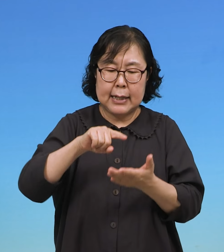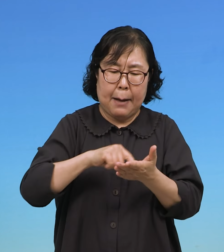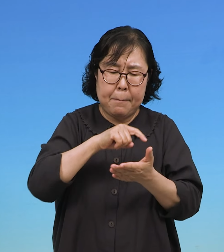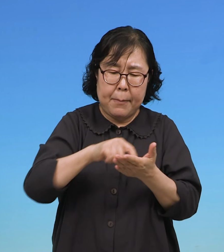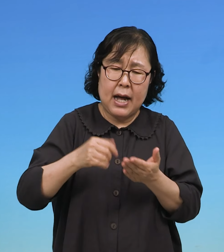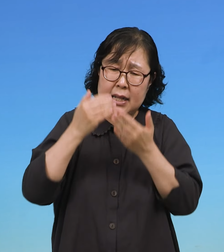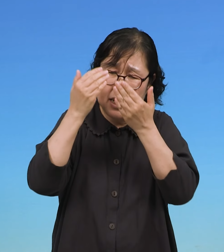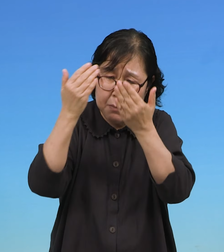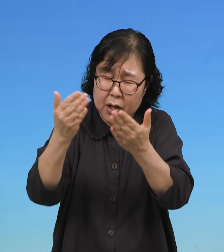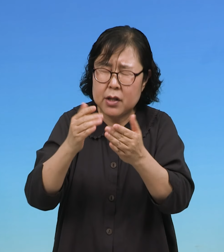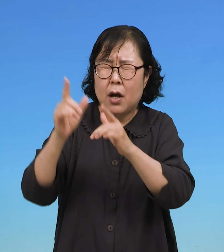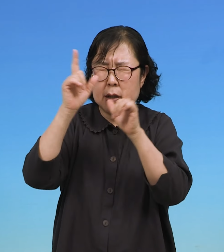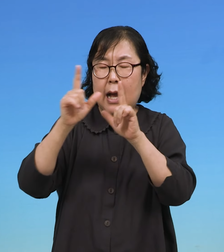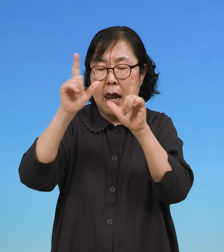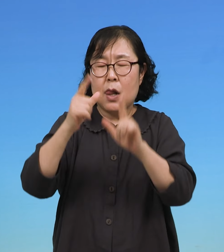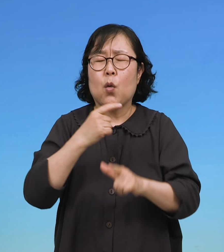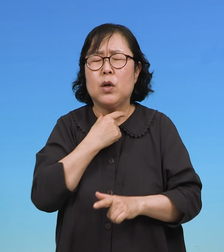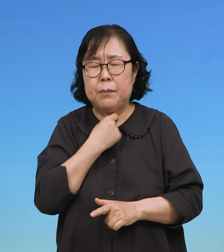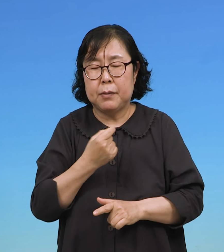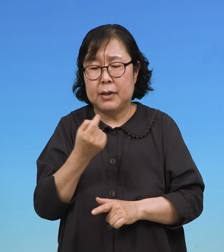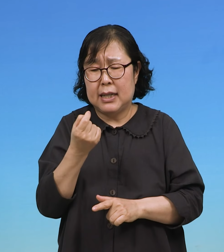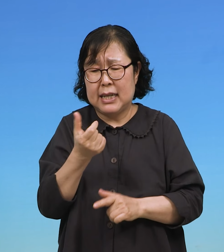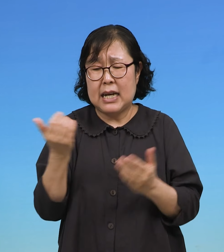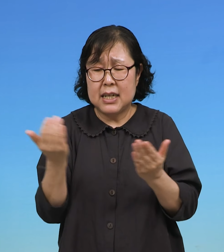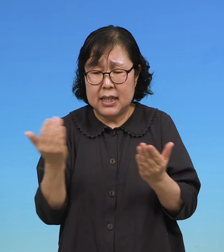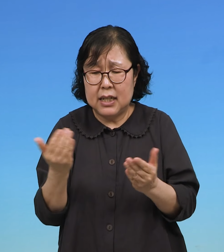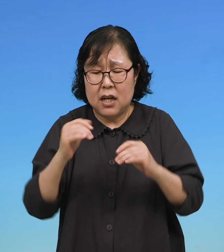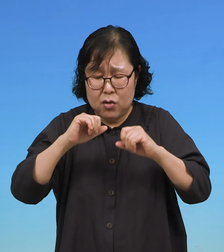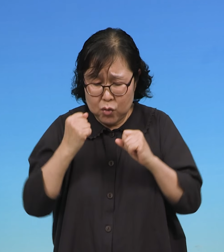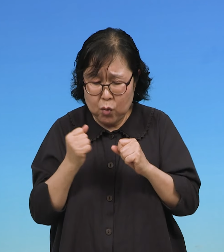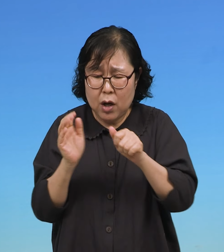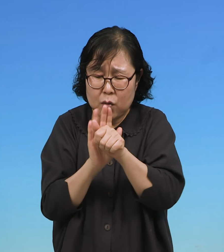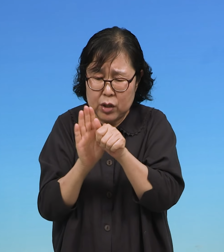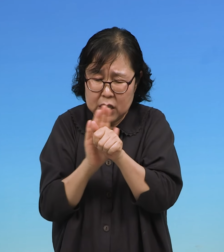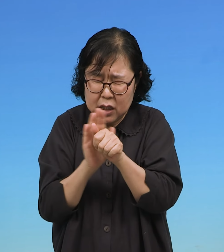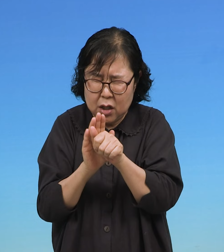되갚으면서 살렵니다. 나그네 물 한 잔 떠주는 거,